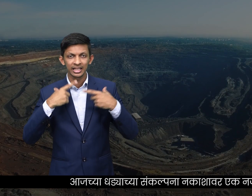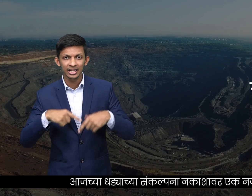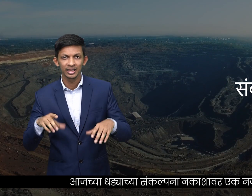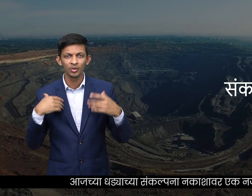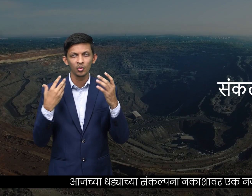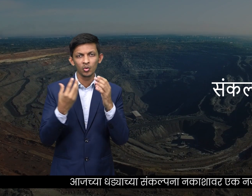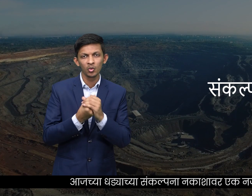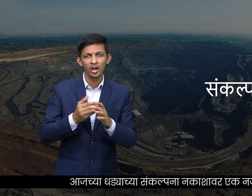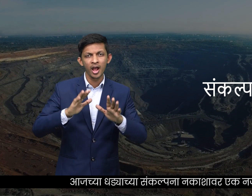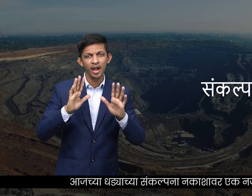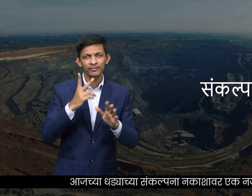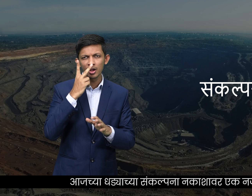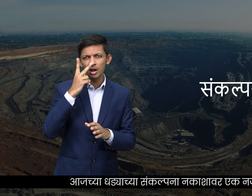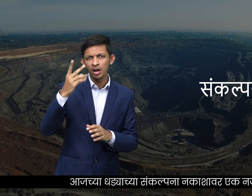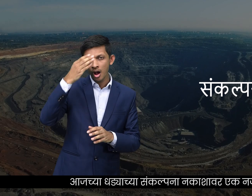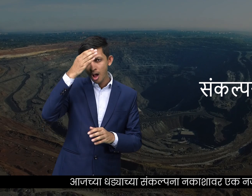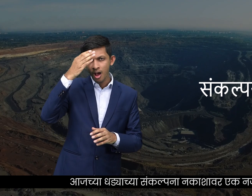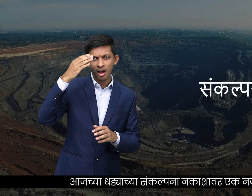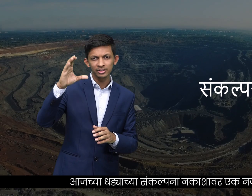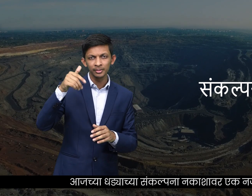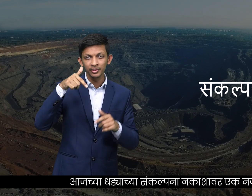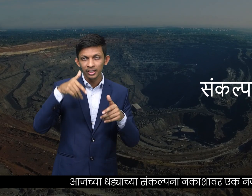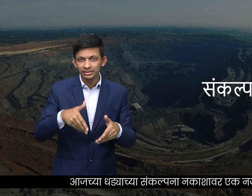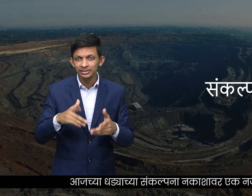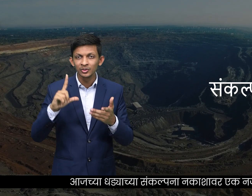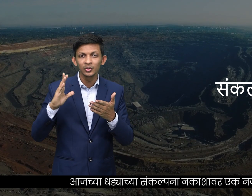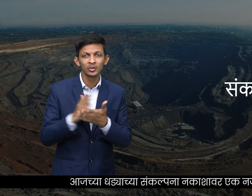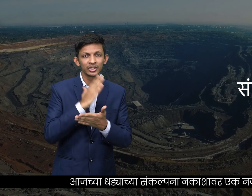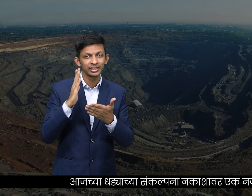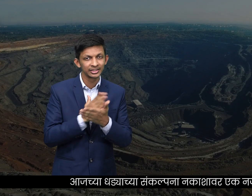आजच्या धड्याच्या संकल्पना नकाशावर एक नजर टाकूया.